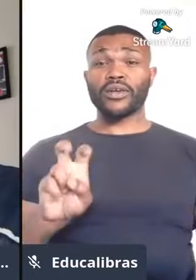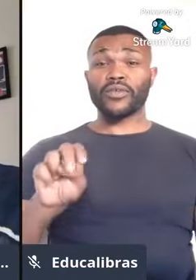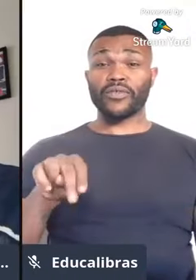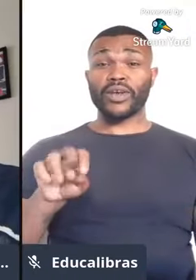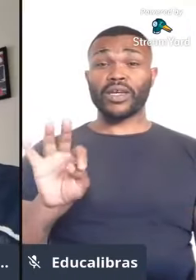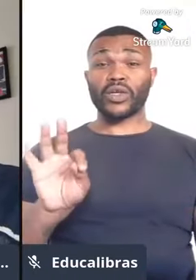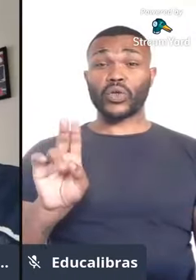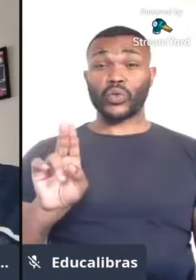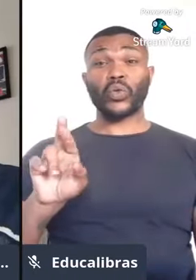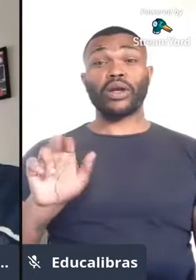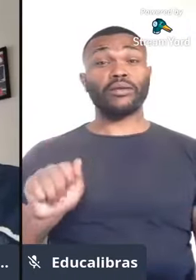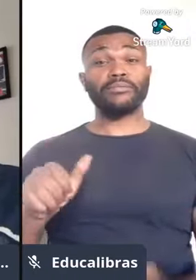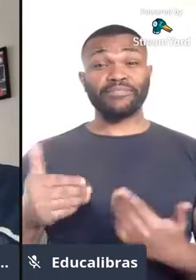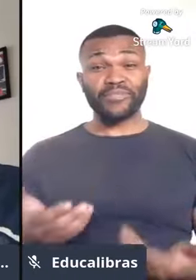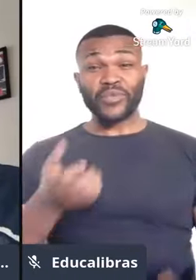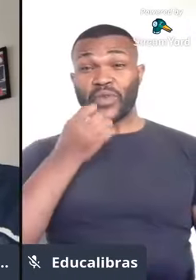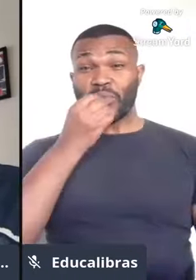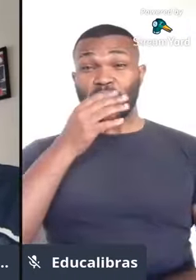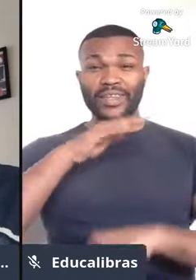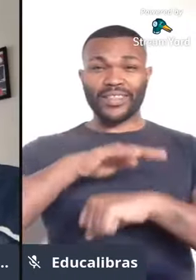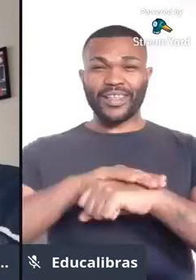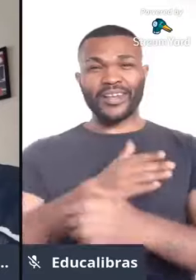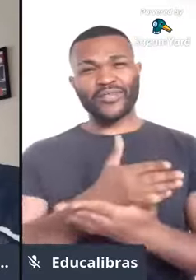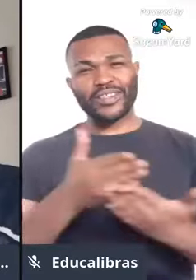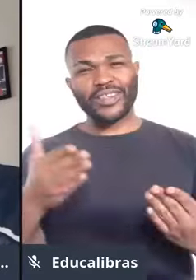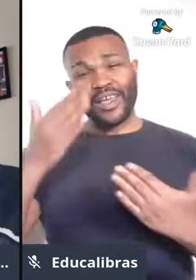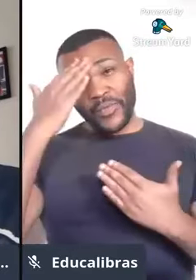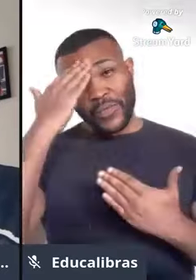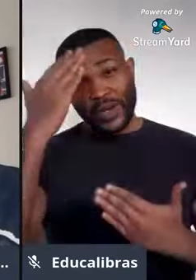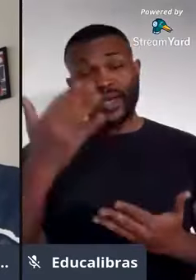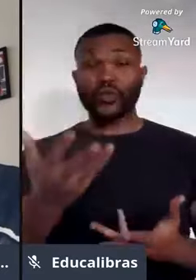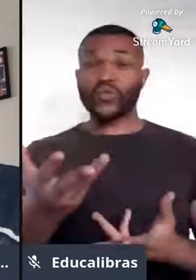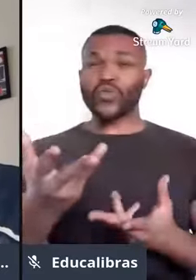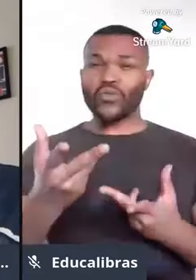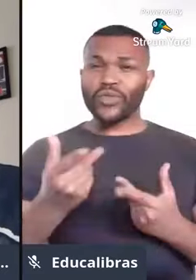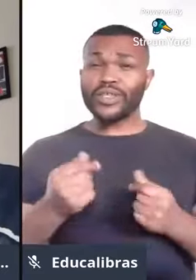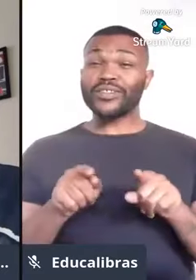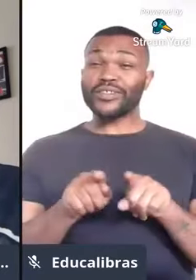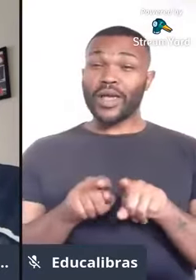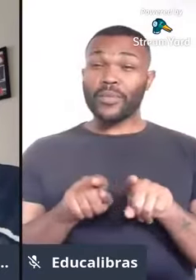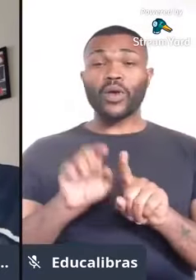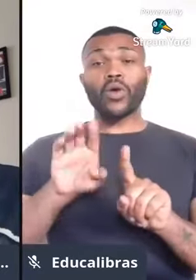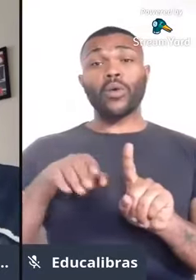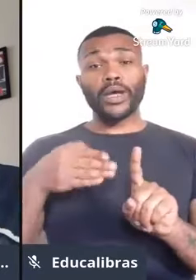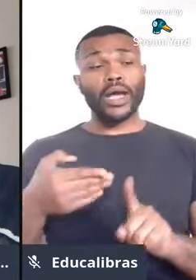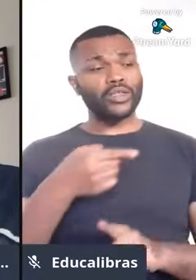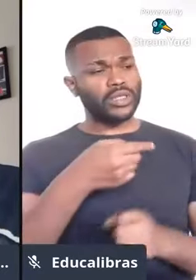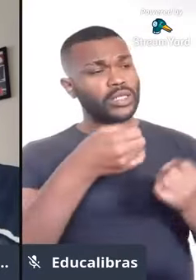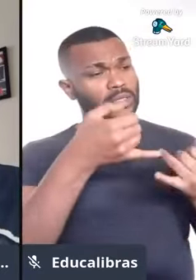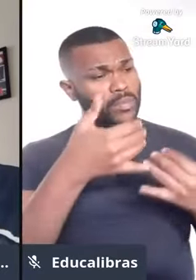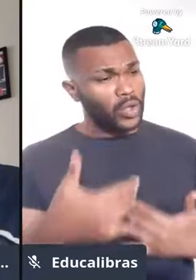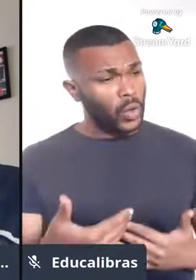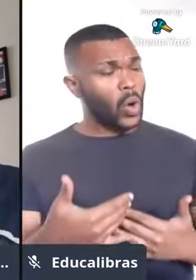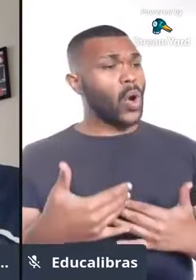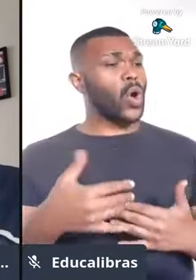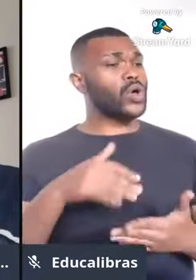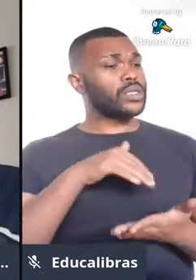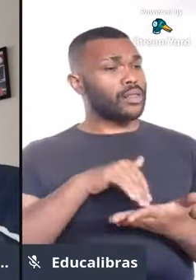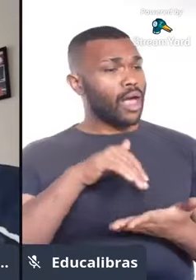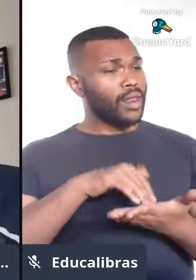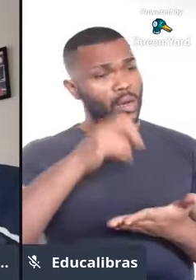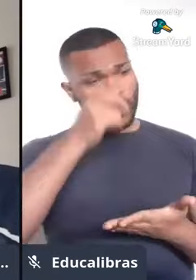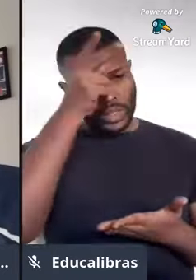Bom, boa tarde para todo mundo, obrigado pelo convite, obrigado pela homenagem. Tudo que você falou a respeito da Secretaria Municipal, eu assino